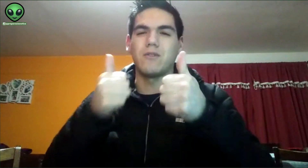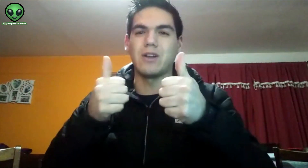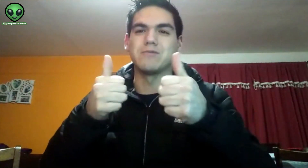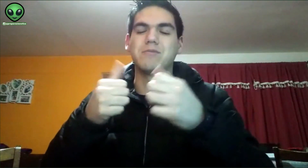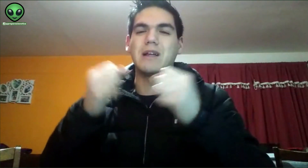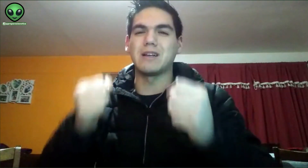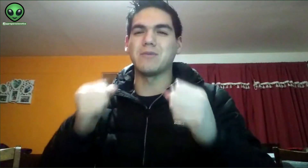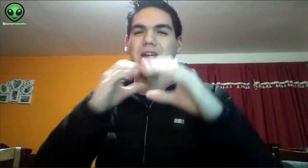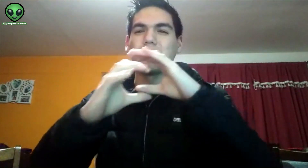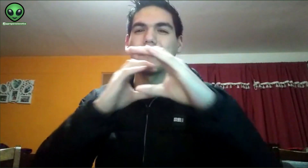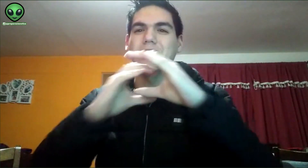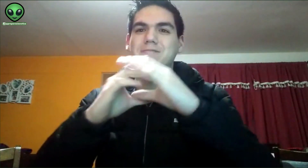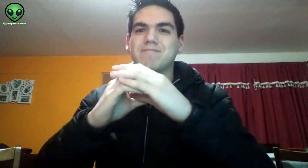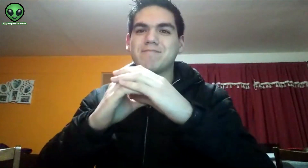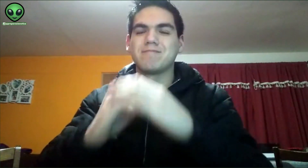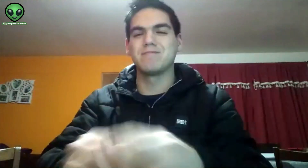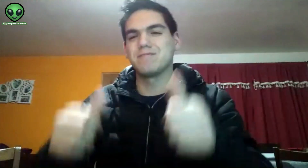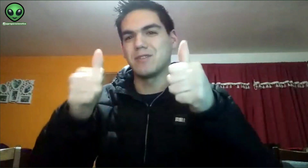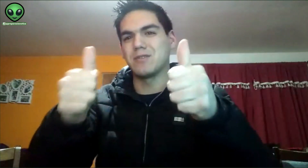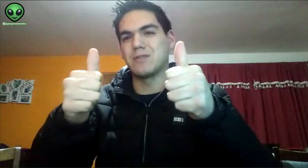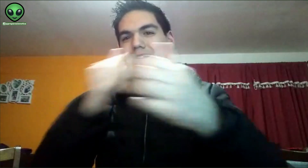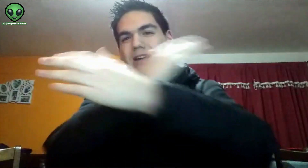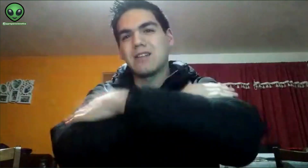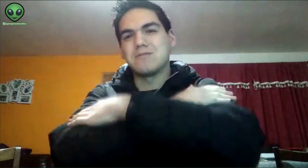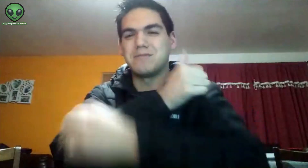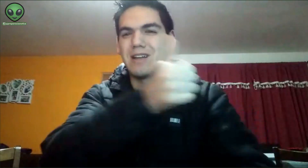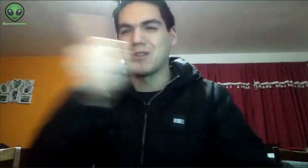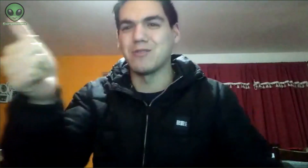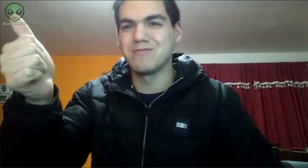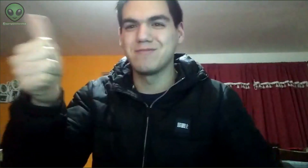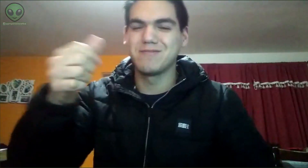es bueno para que pueda comunicar. Un abrazo para todos.